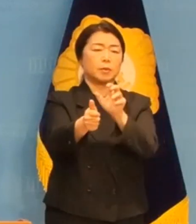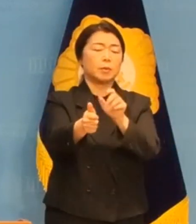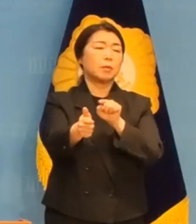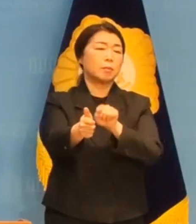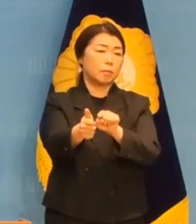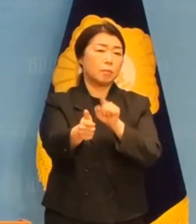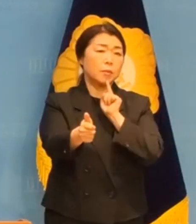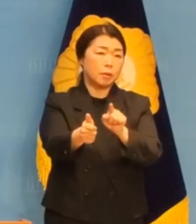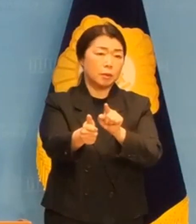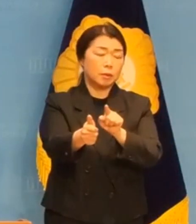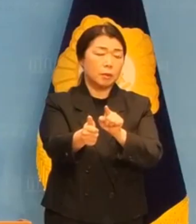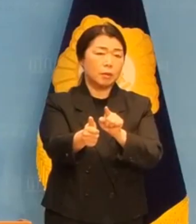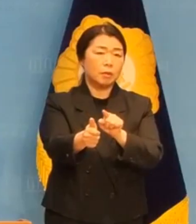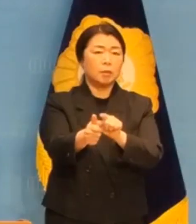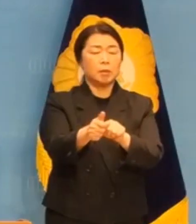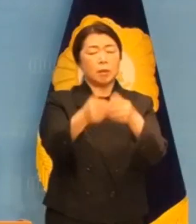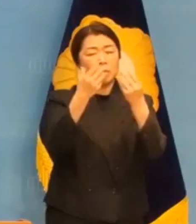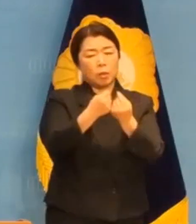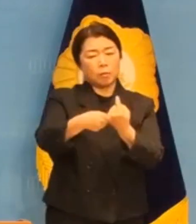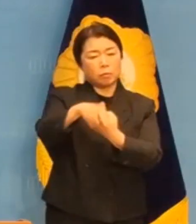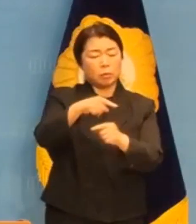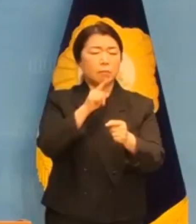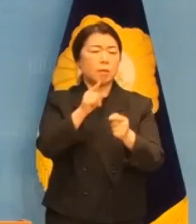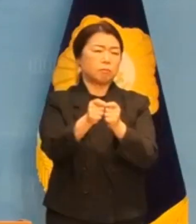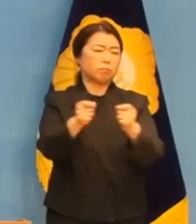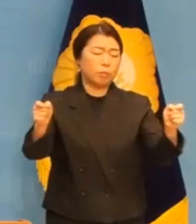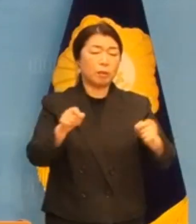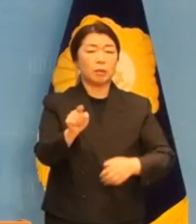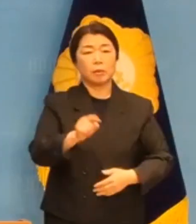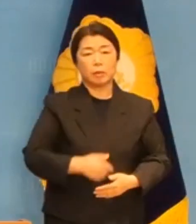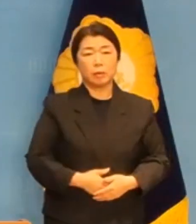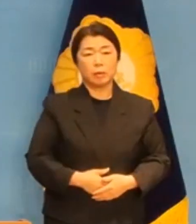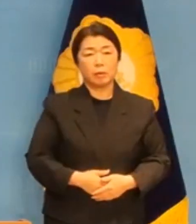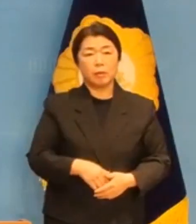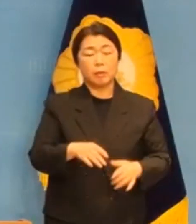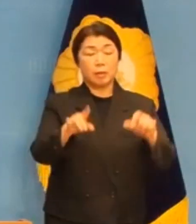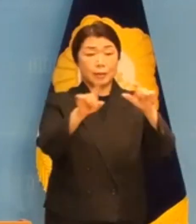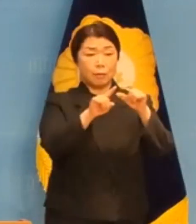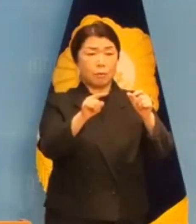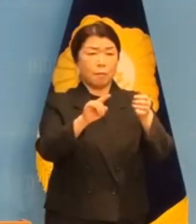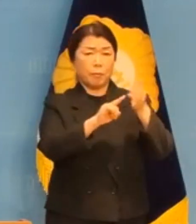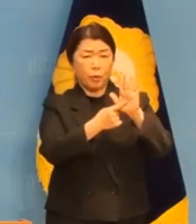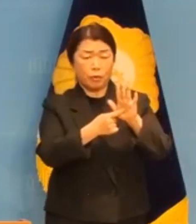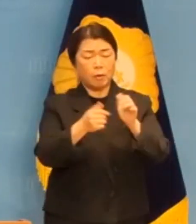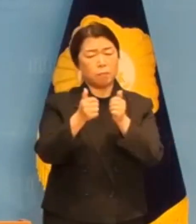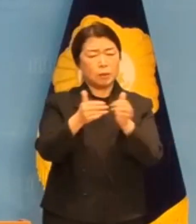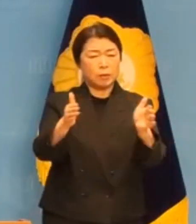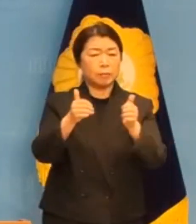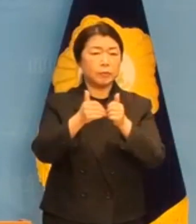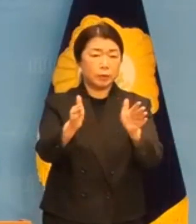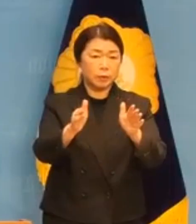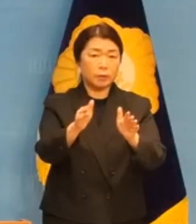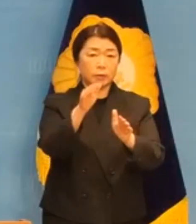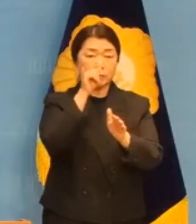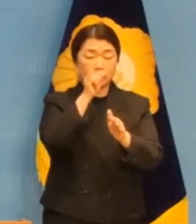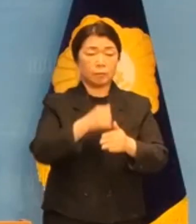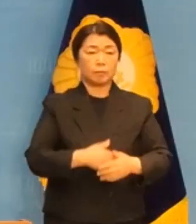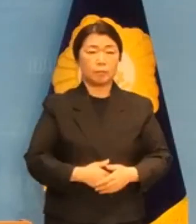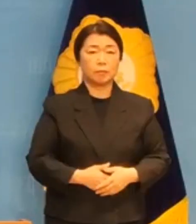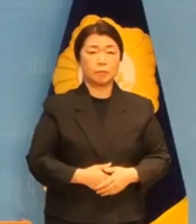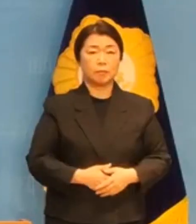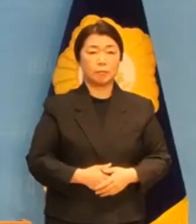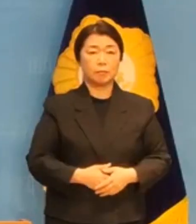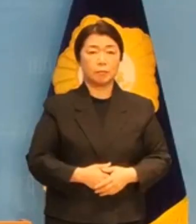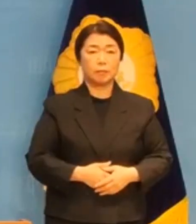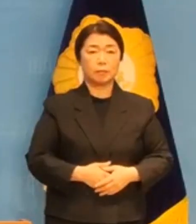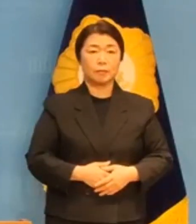참 말이 기십니다. 다른 데 가서 노시냐는 표현까지 서슴지 않았습니다. 전